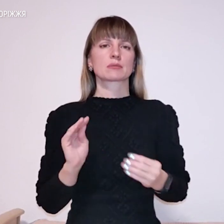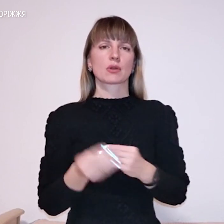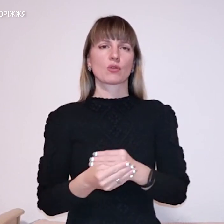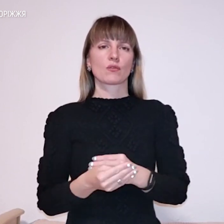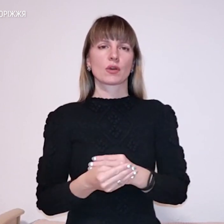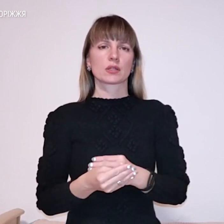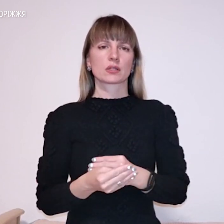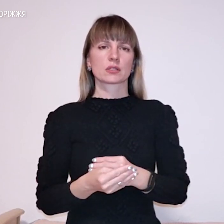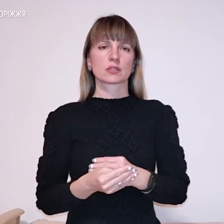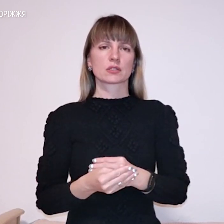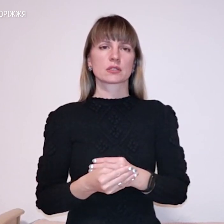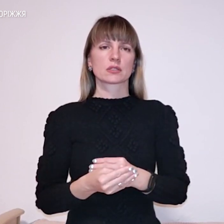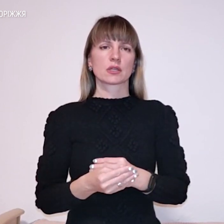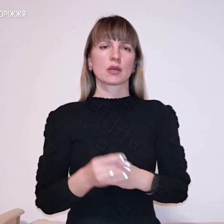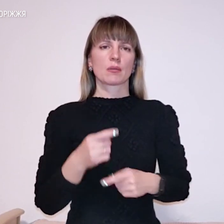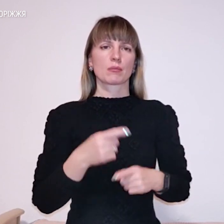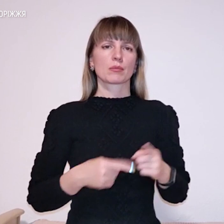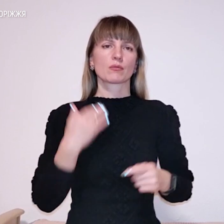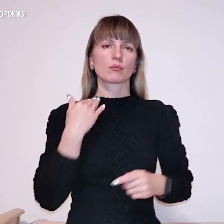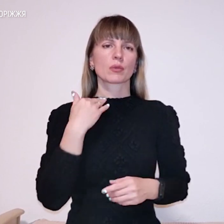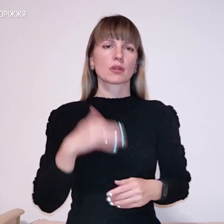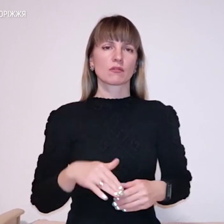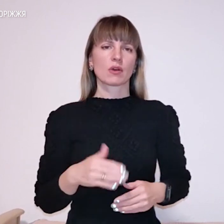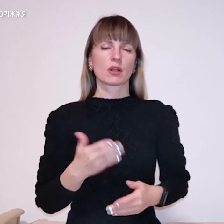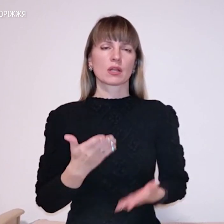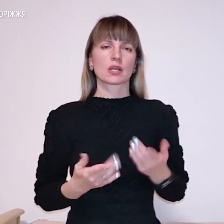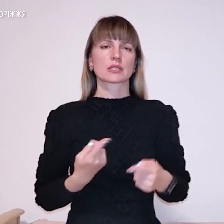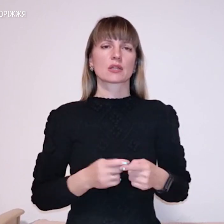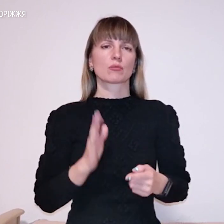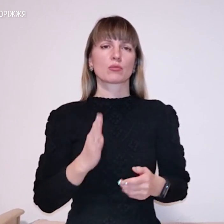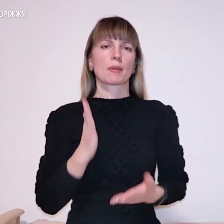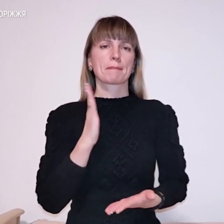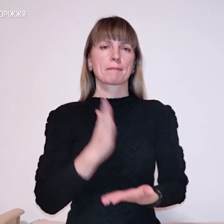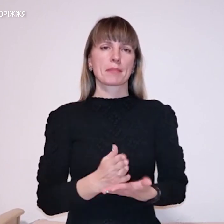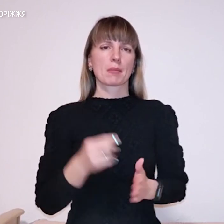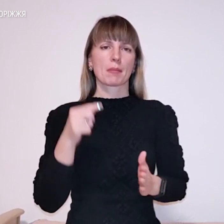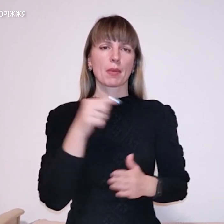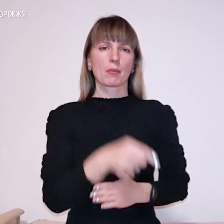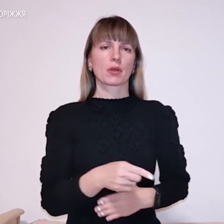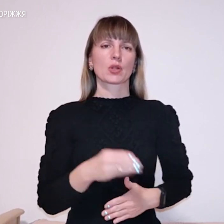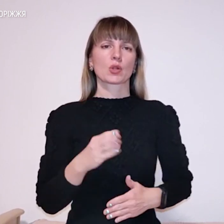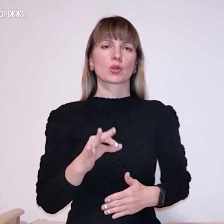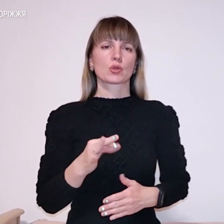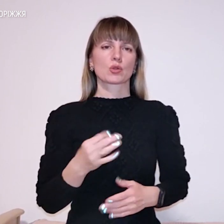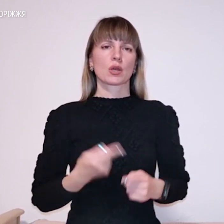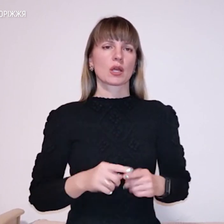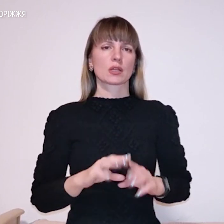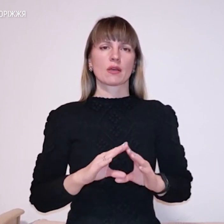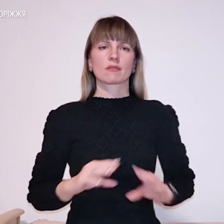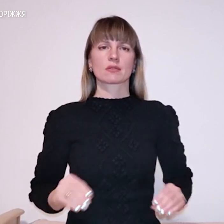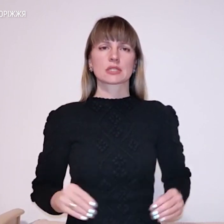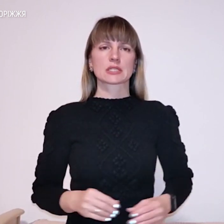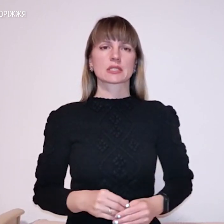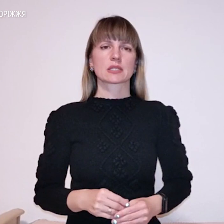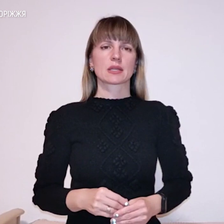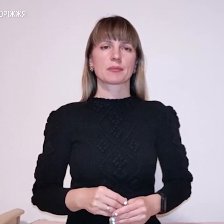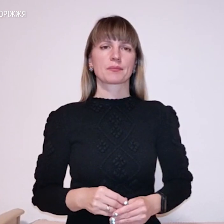Ну, напівпідвал, ну якщо це буде пряме влучення, то все. Ми молимось,